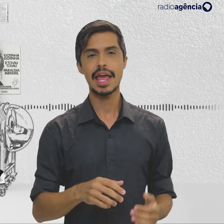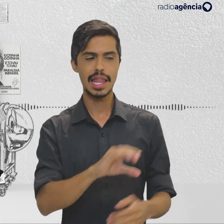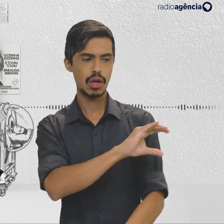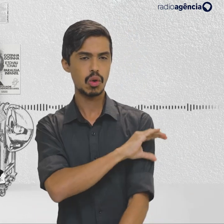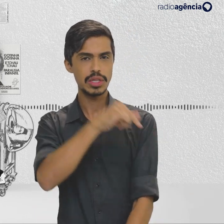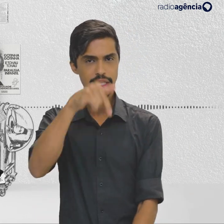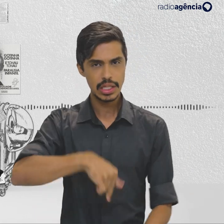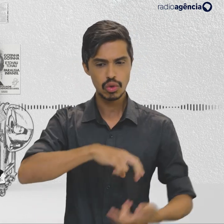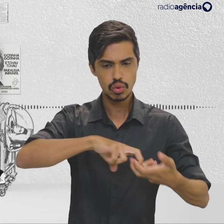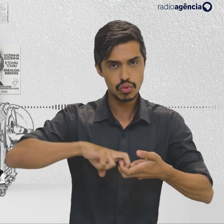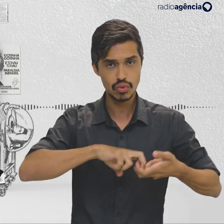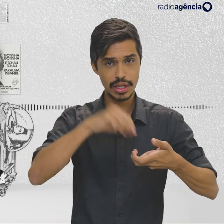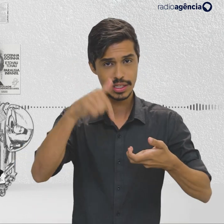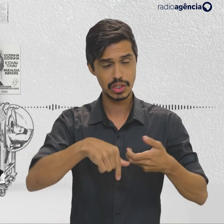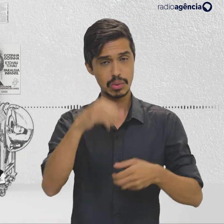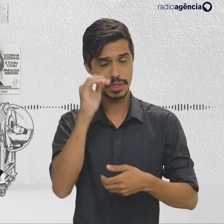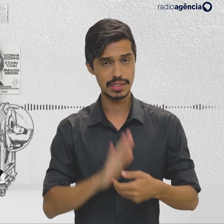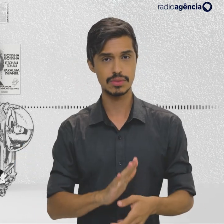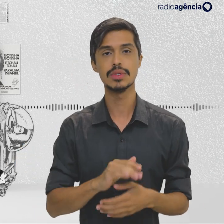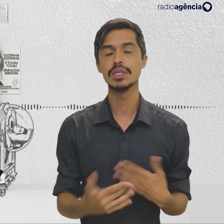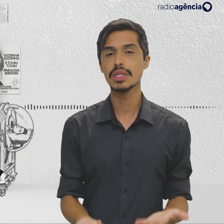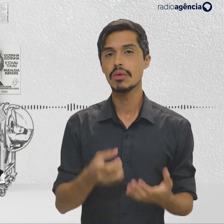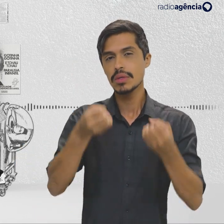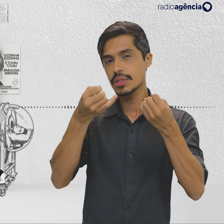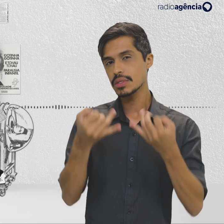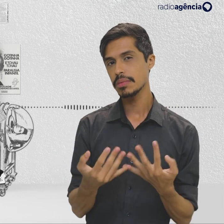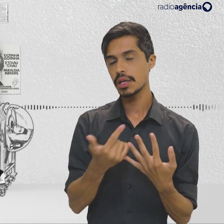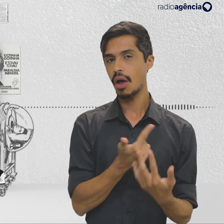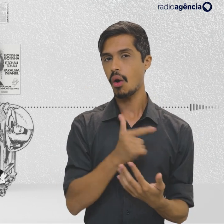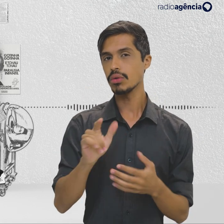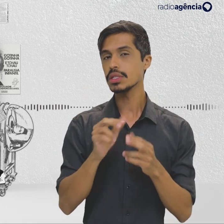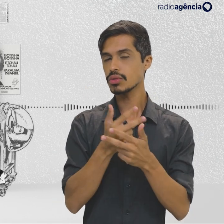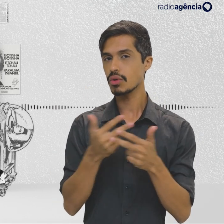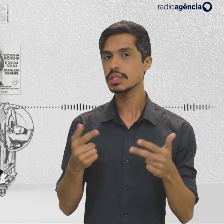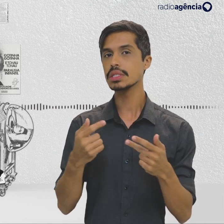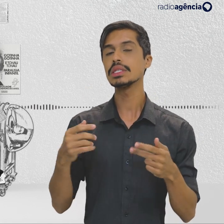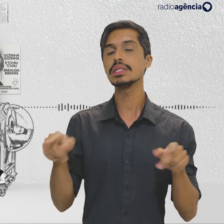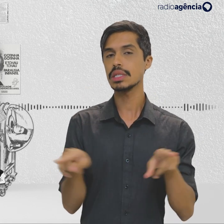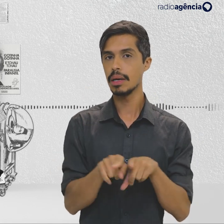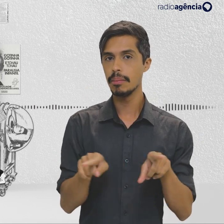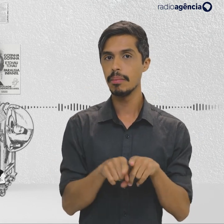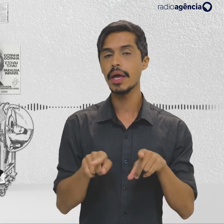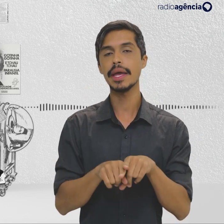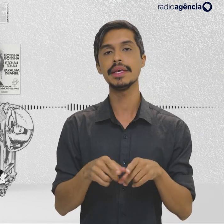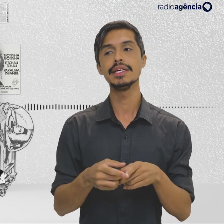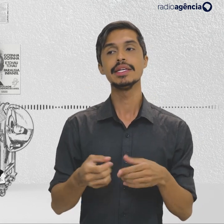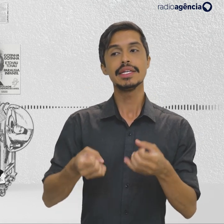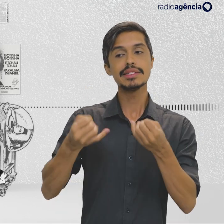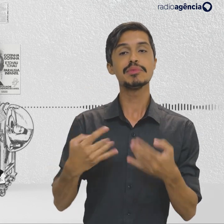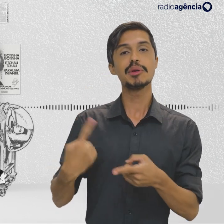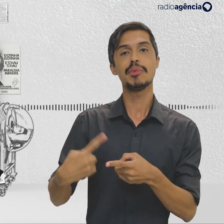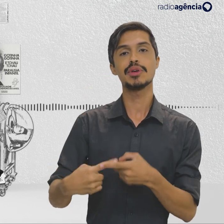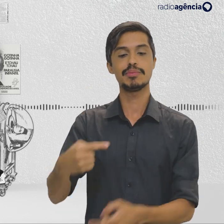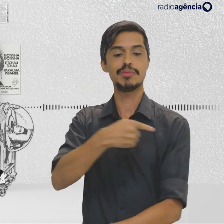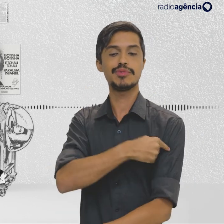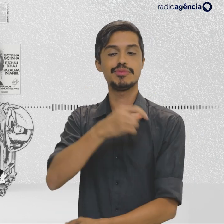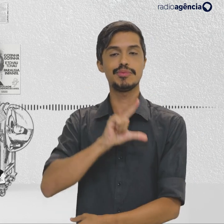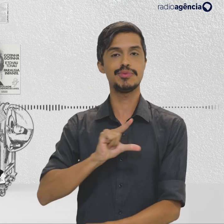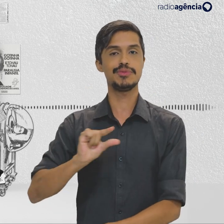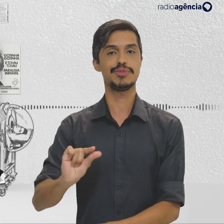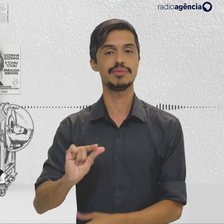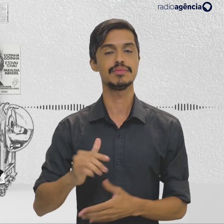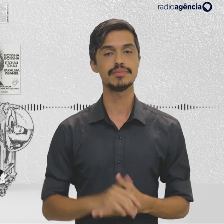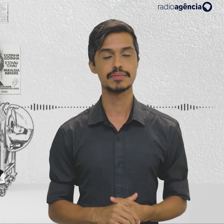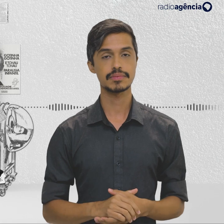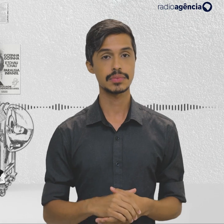aqui no Brasil ela explica pra gente alguns outros fatores que também t contribuído para as quedas vacinais